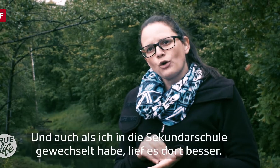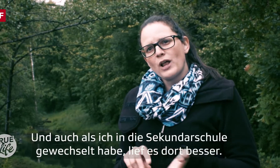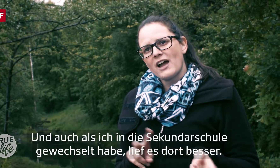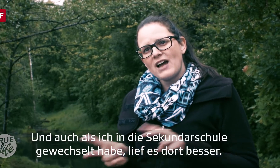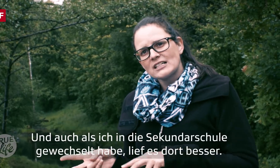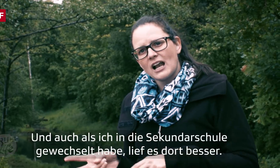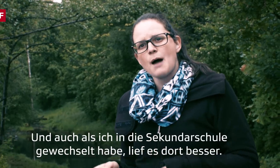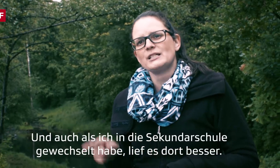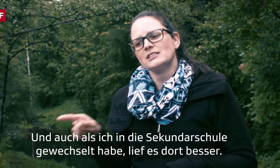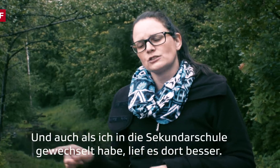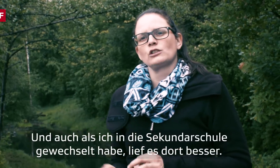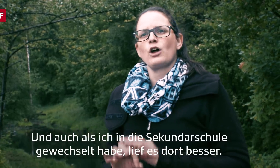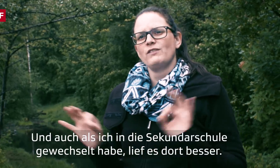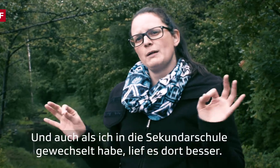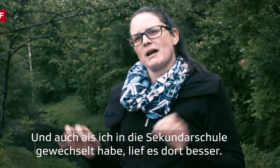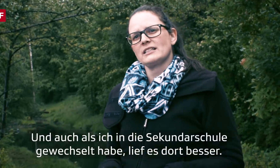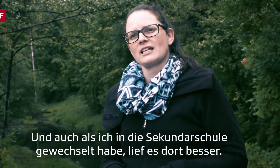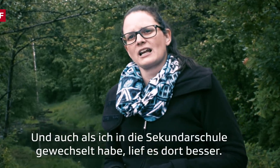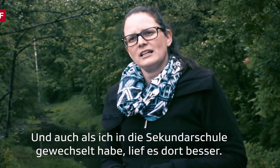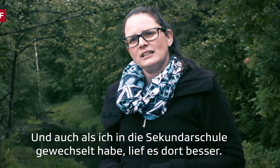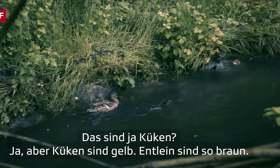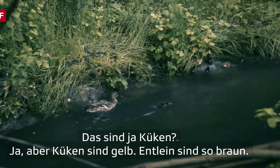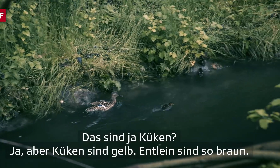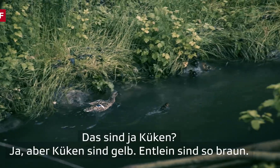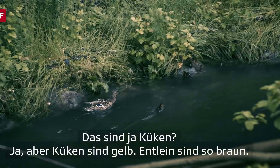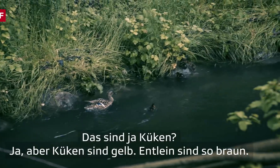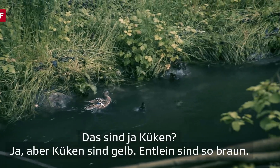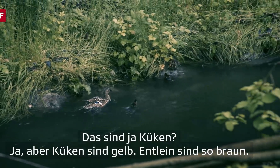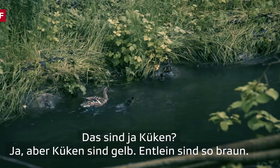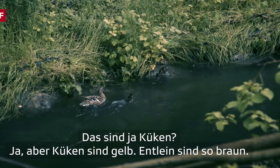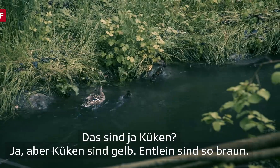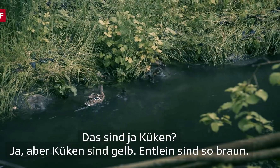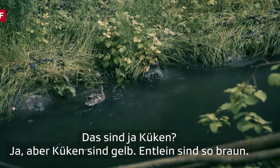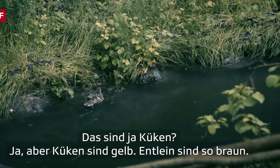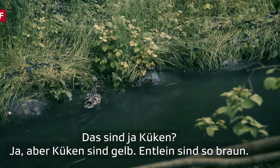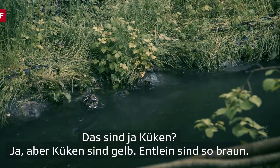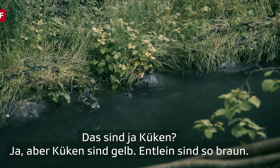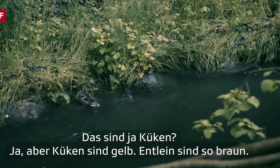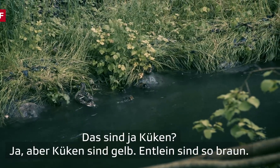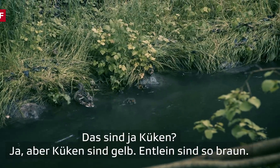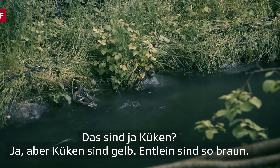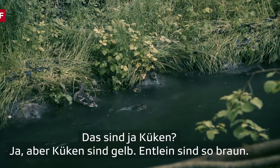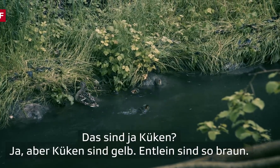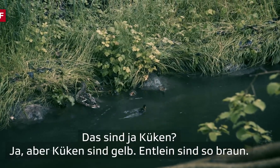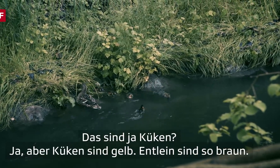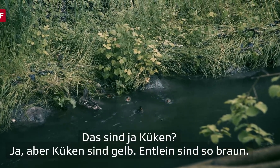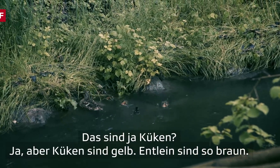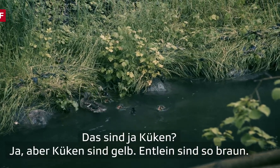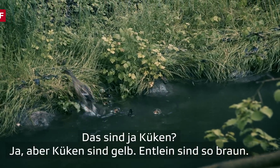Sekundarschule gewesen habe ich dort viel besser. Das sind ja Küken. Ja. Küken,